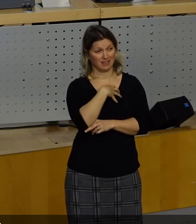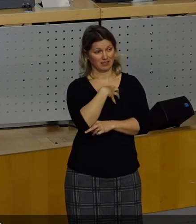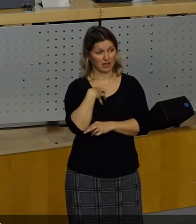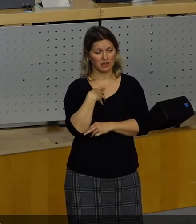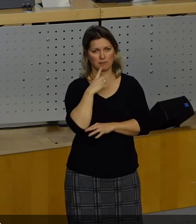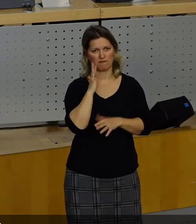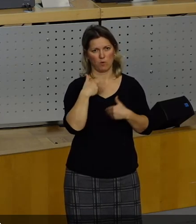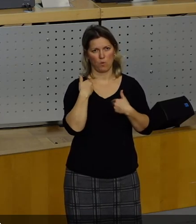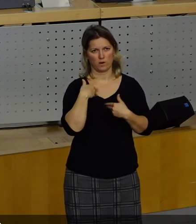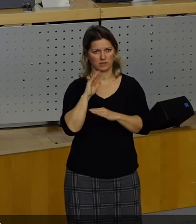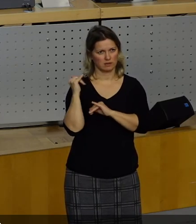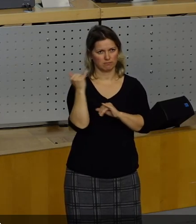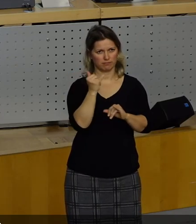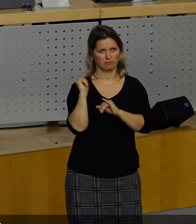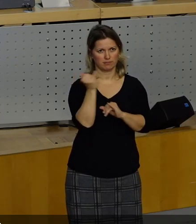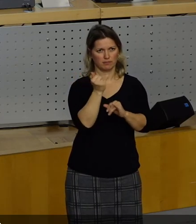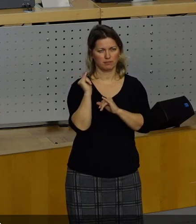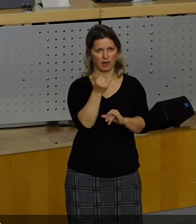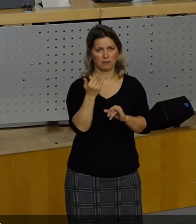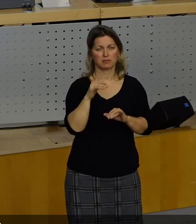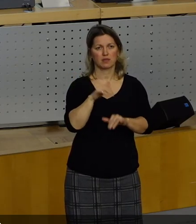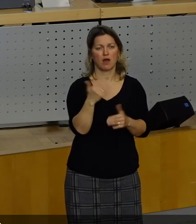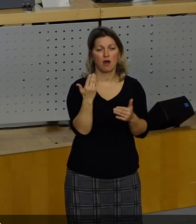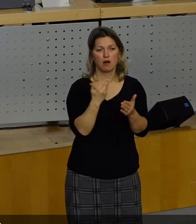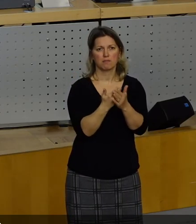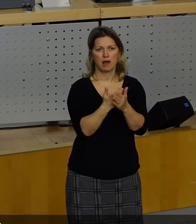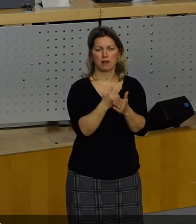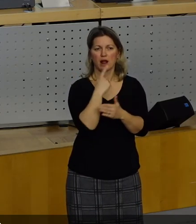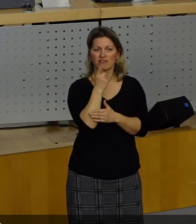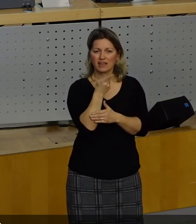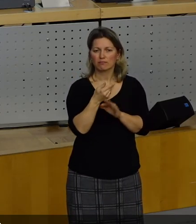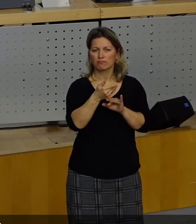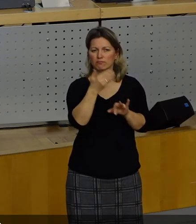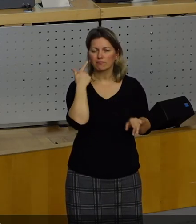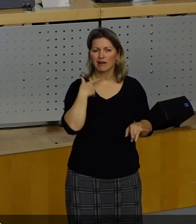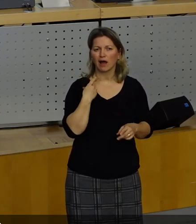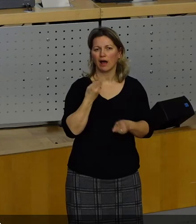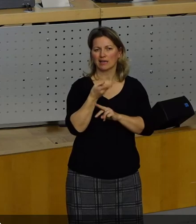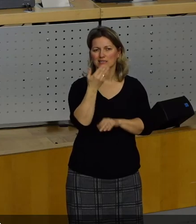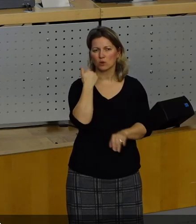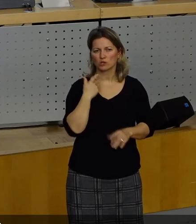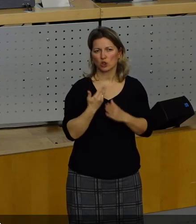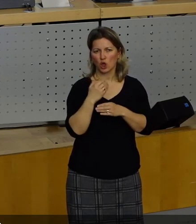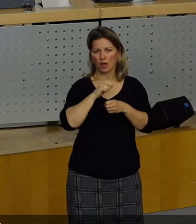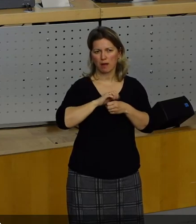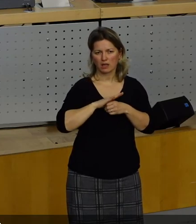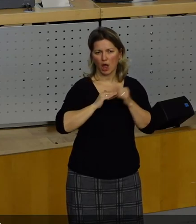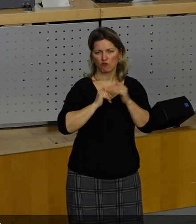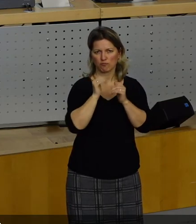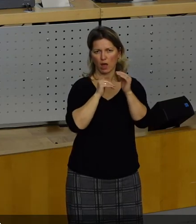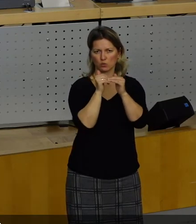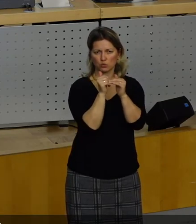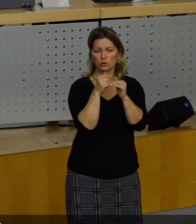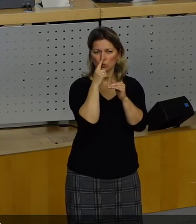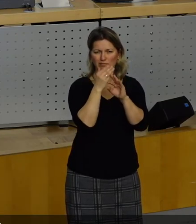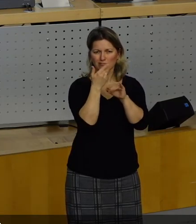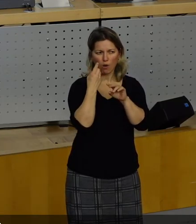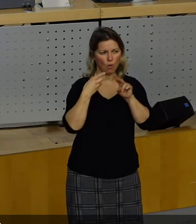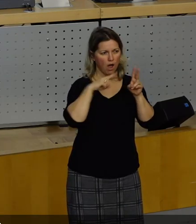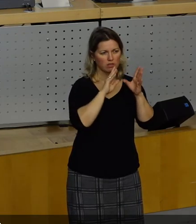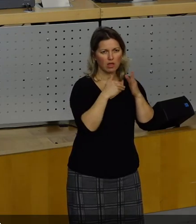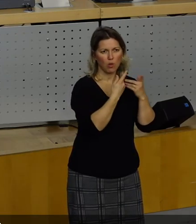Touristen freuen kann, liegt vor allem daran, dass wir zum Beispiel auch mit dem Wiederaufbau des historischen Neumarkts und der Vielzahl anderer historischen Bauwerke immer wieder aufs